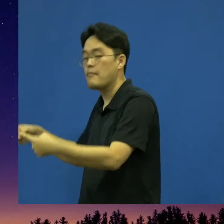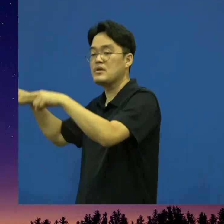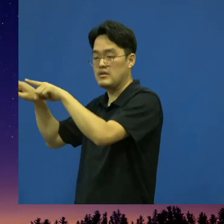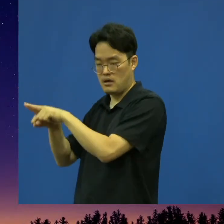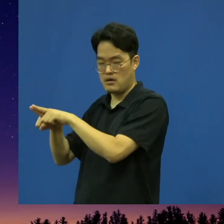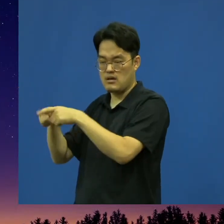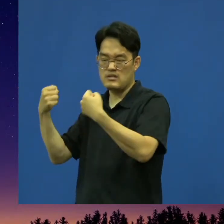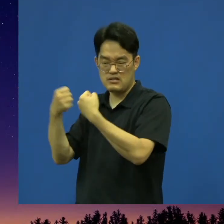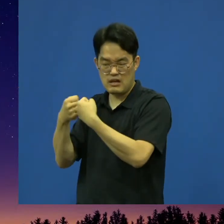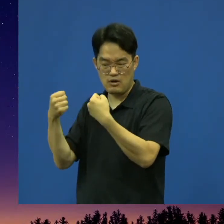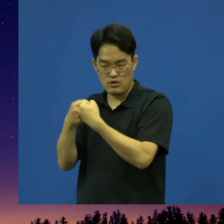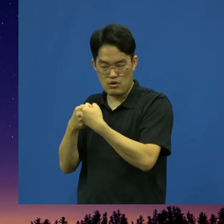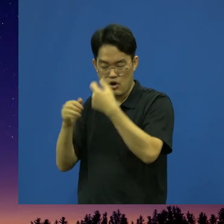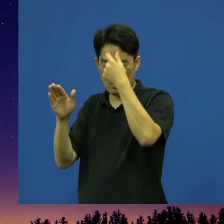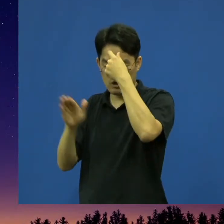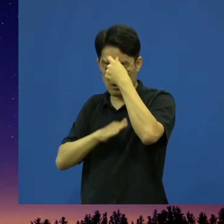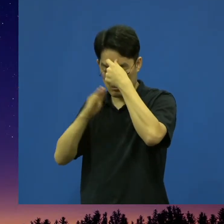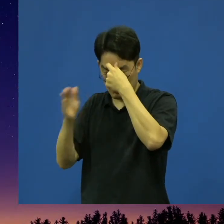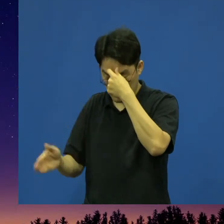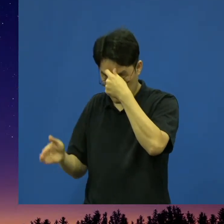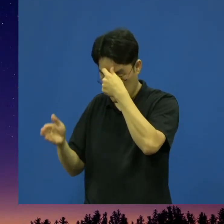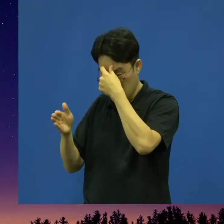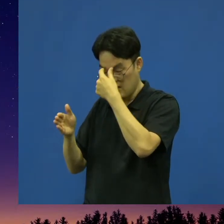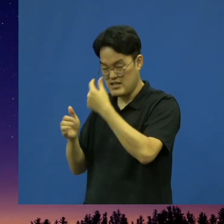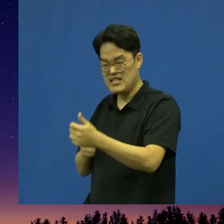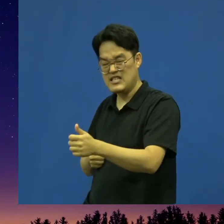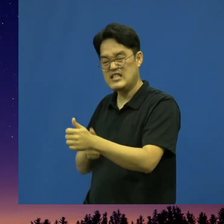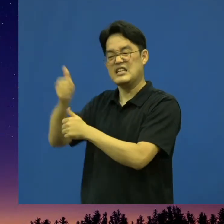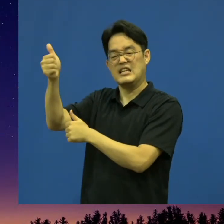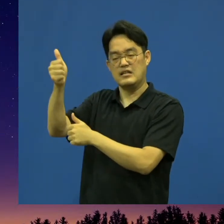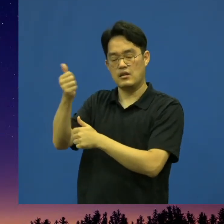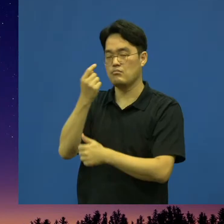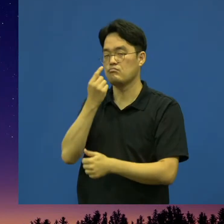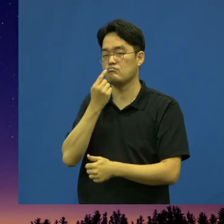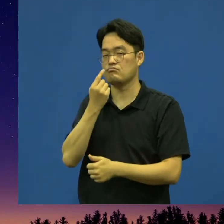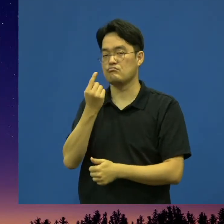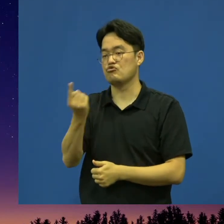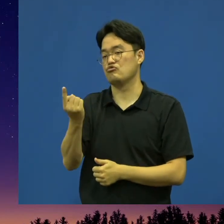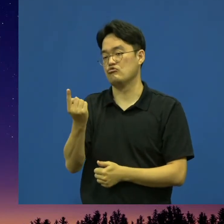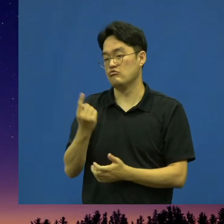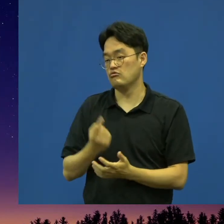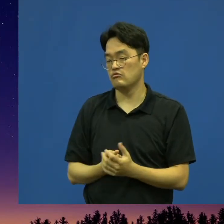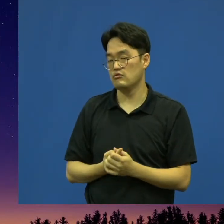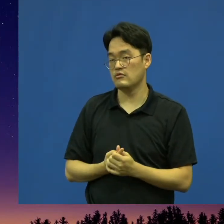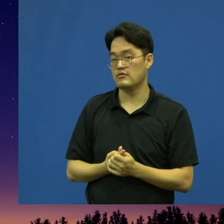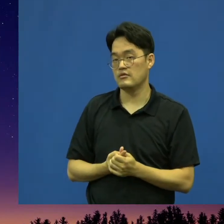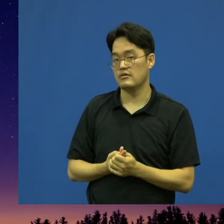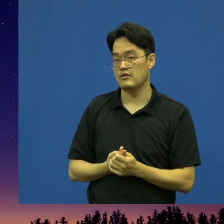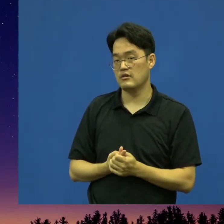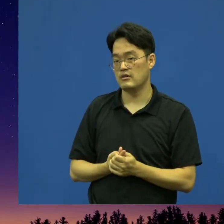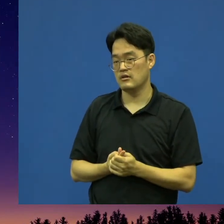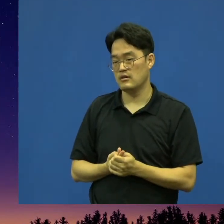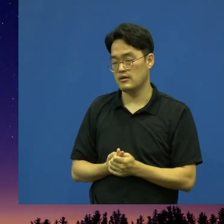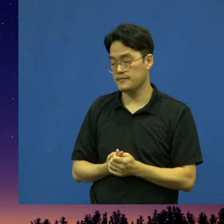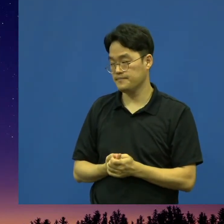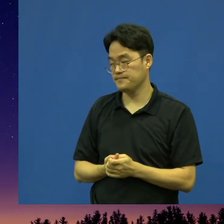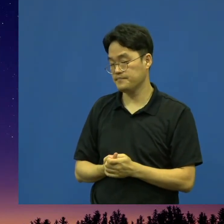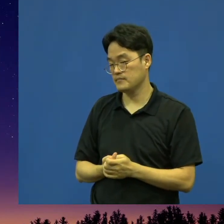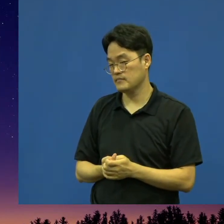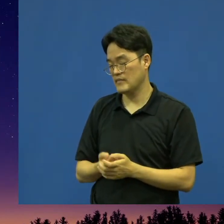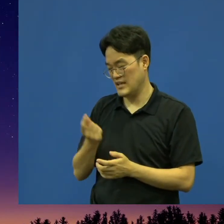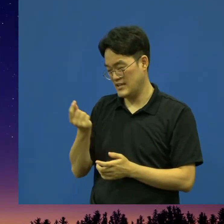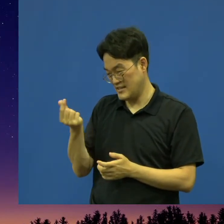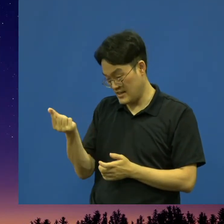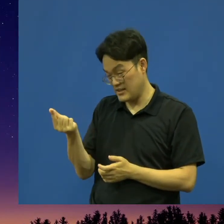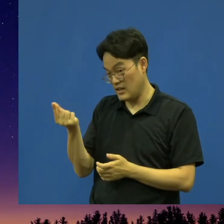뿔이에요. 한 작은 뿔. 이 작은 뿔을 조금 더 소상하게 설명해 놓은 게